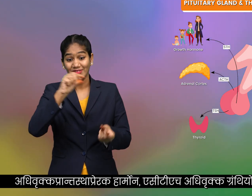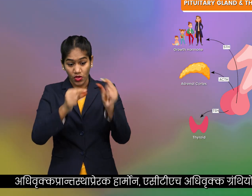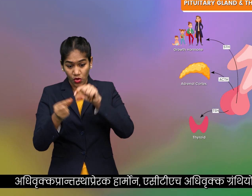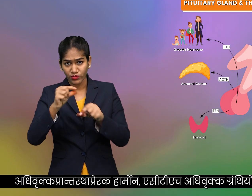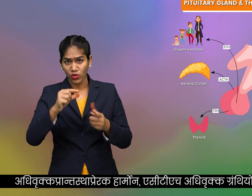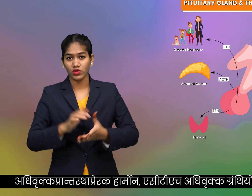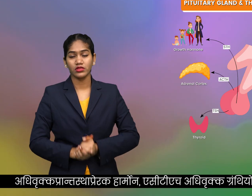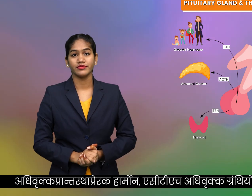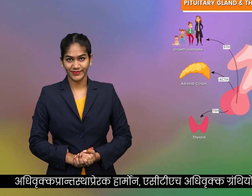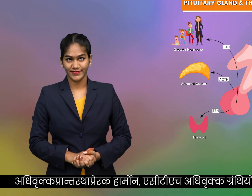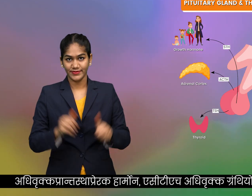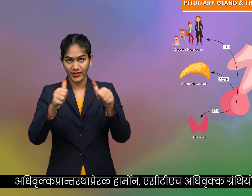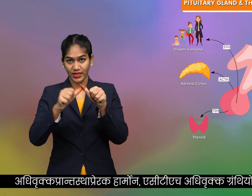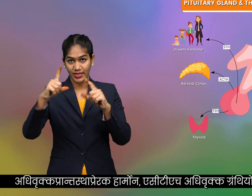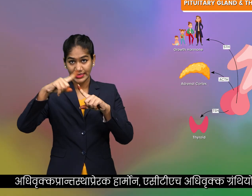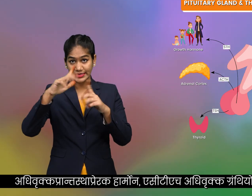एसीटीएच